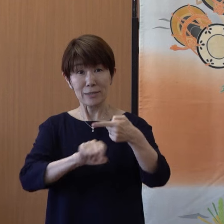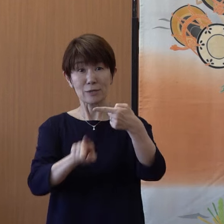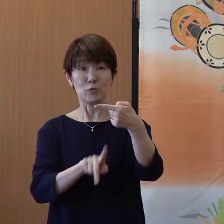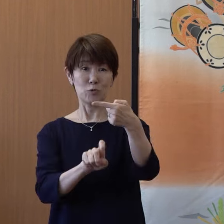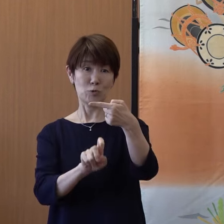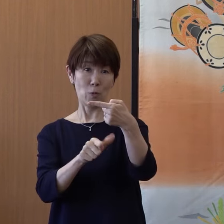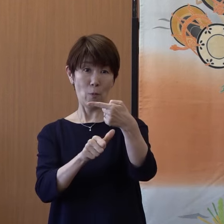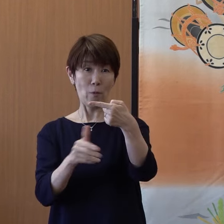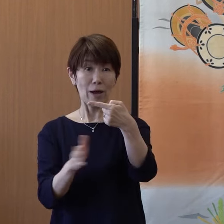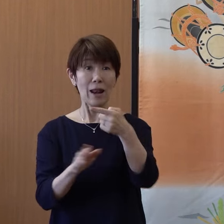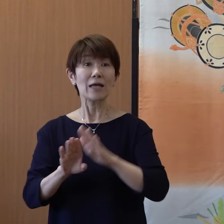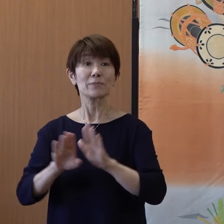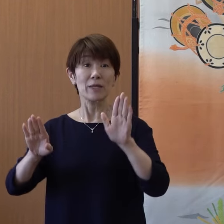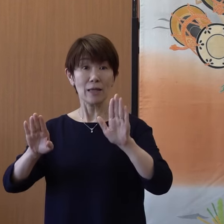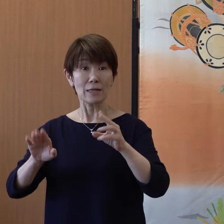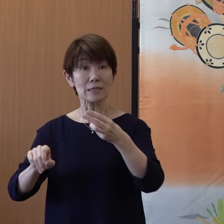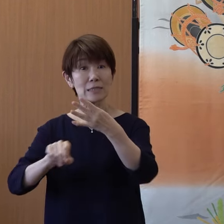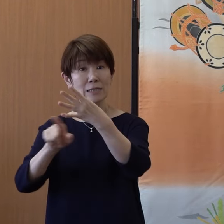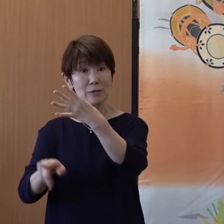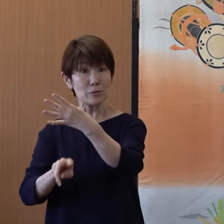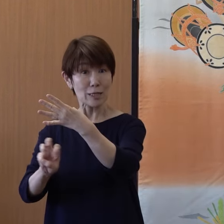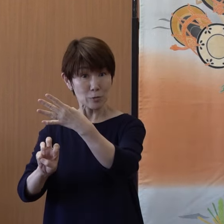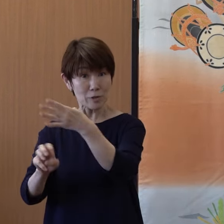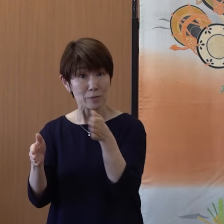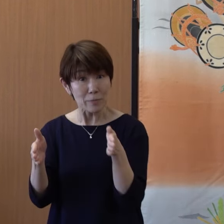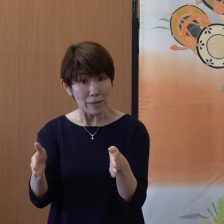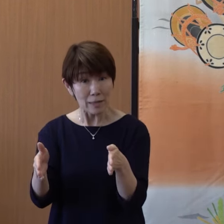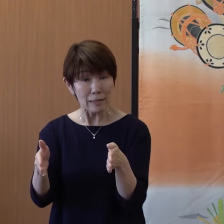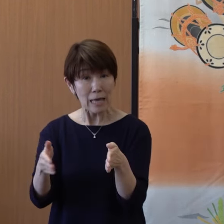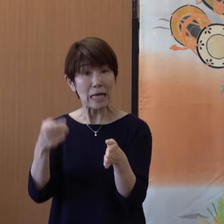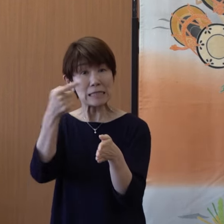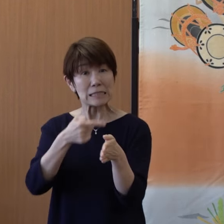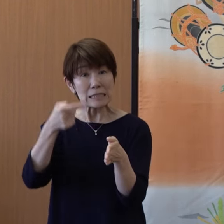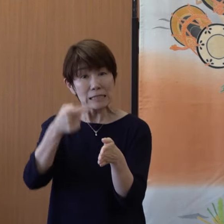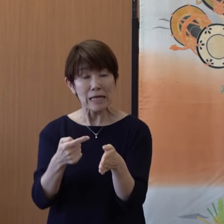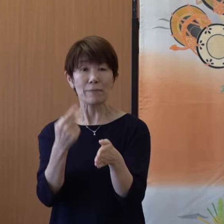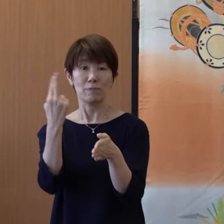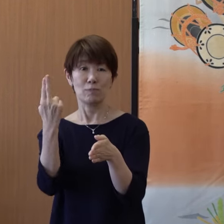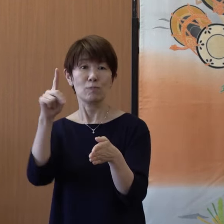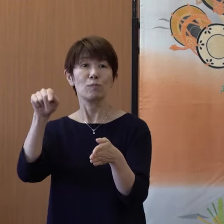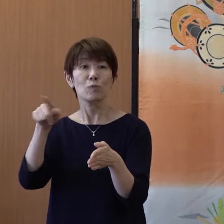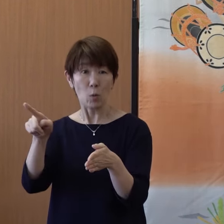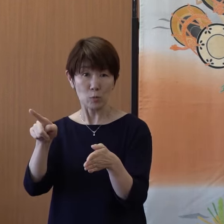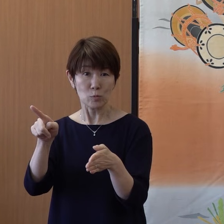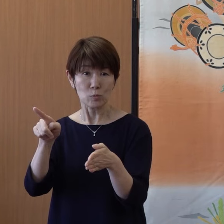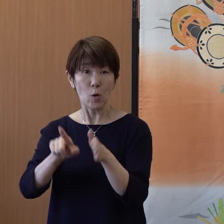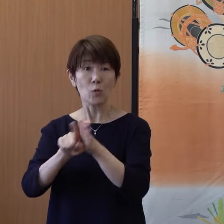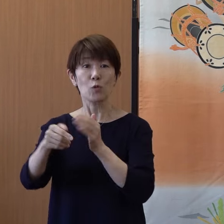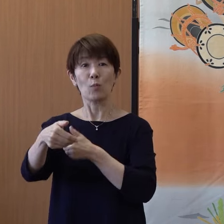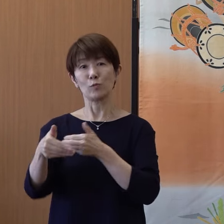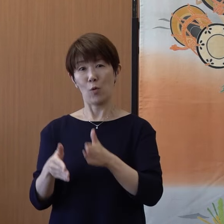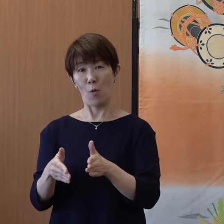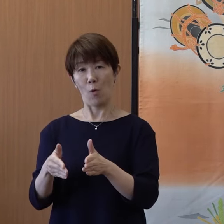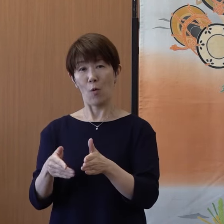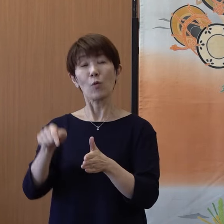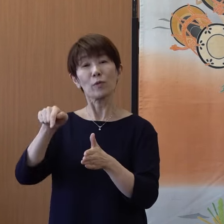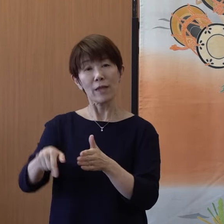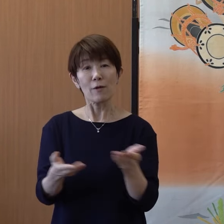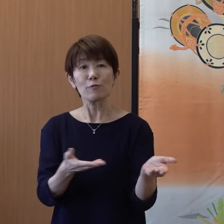が4月30日現在で約1000トンを戸室新保埋め立て場で受け入れました